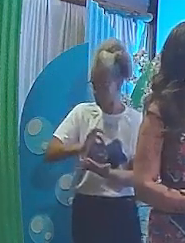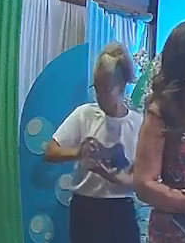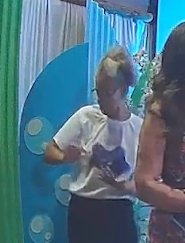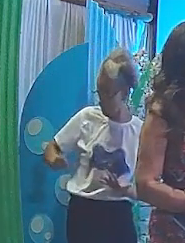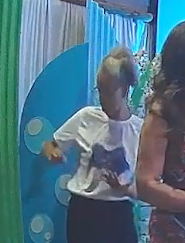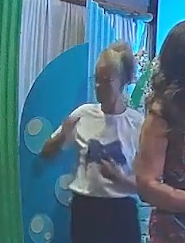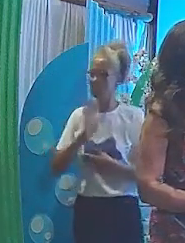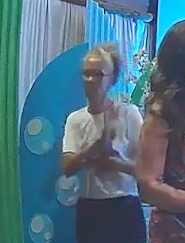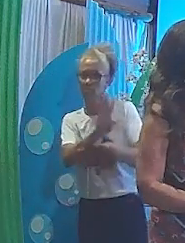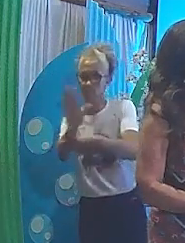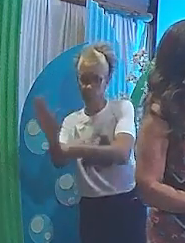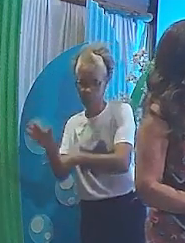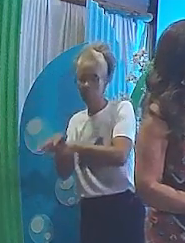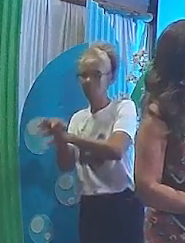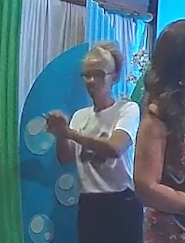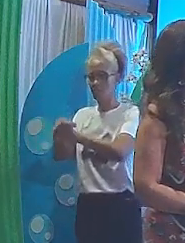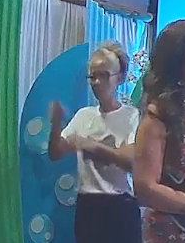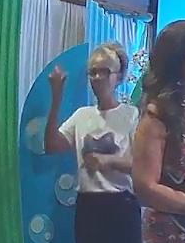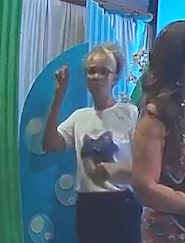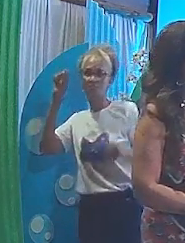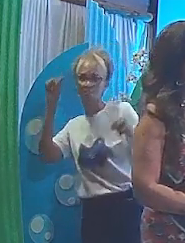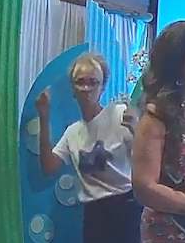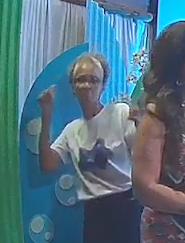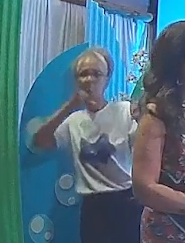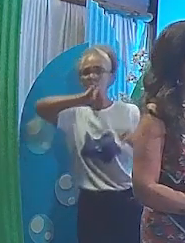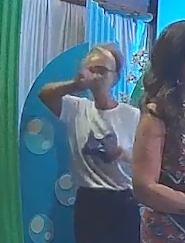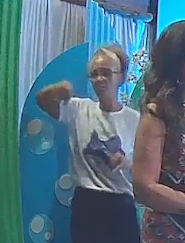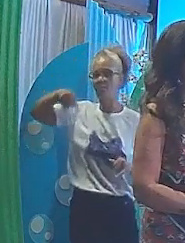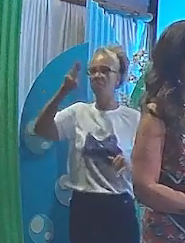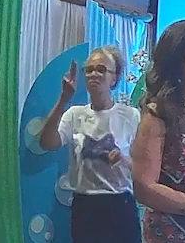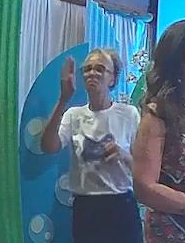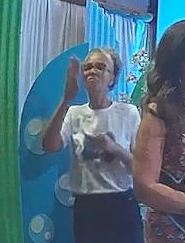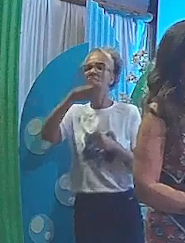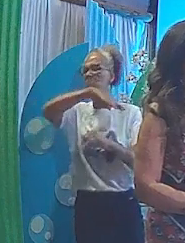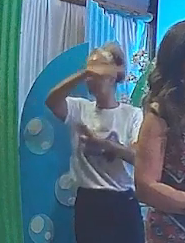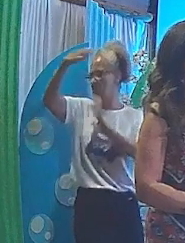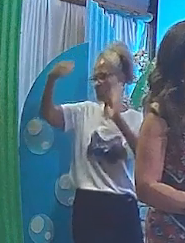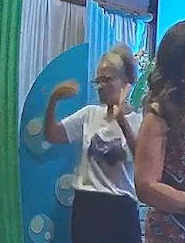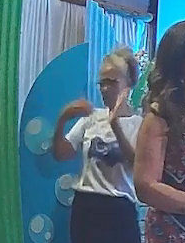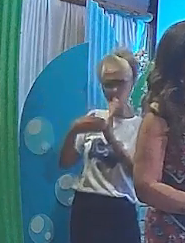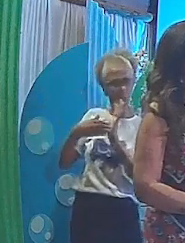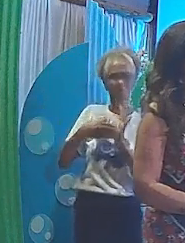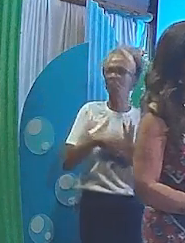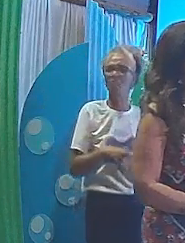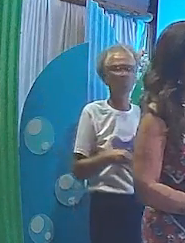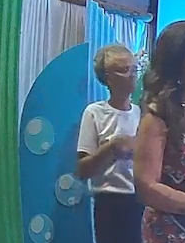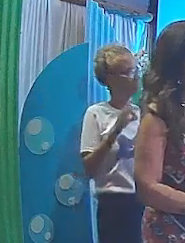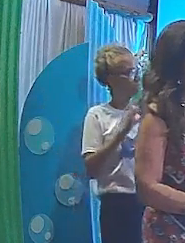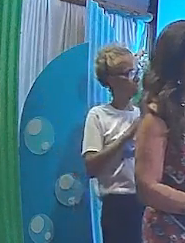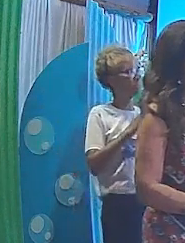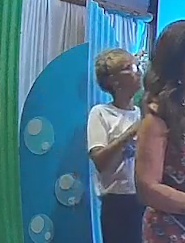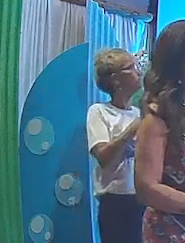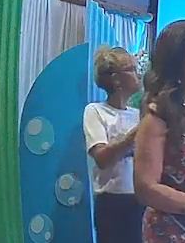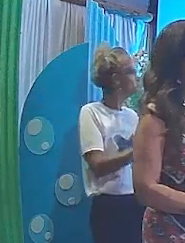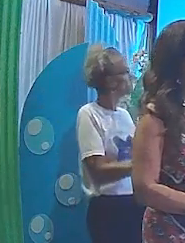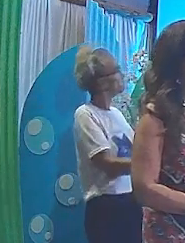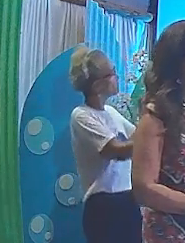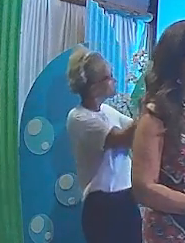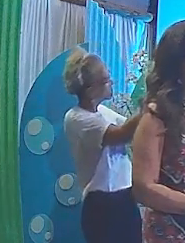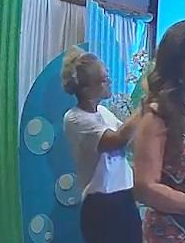né? O Projeto Tamar, o Baleia Jubarte, agradecer aqui a Isabela, a Turis Forte, a Fundação Garcia Dávila e a todos, né, que